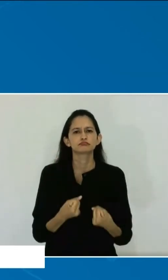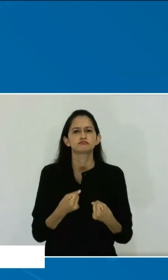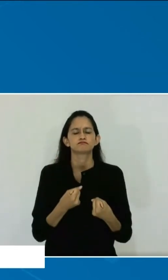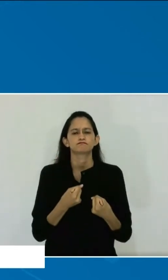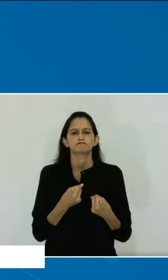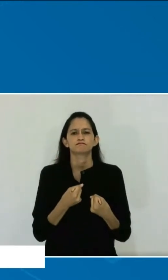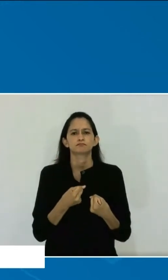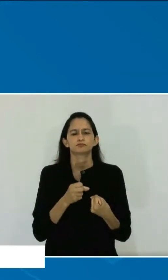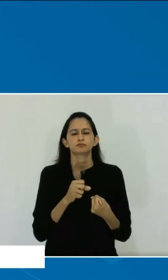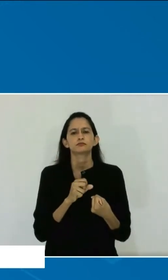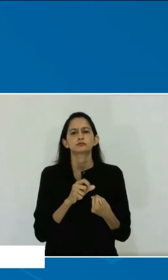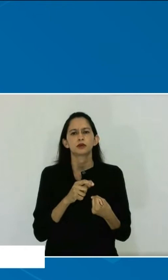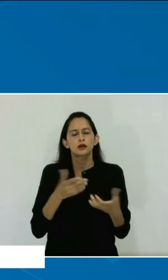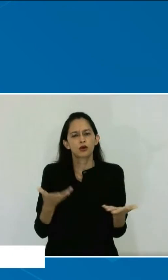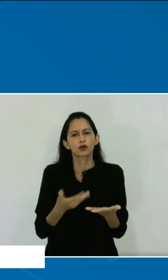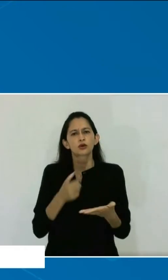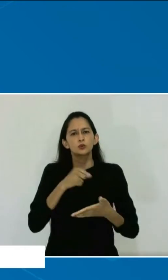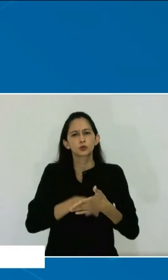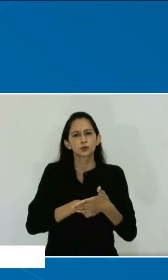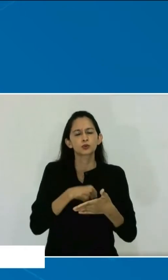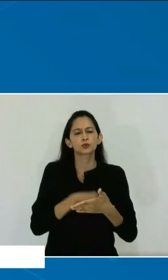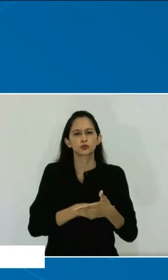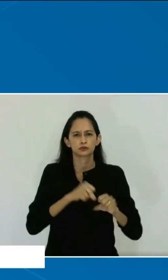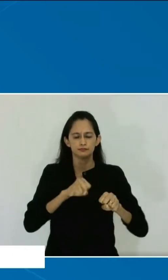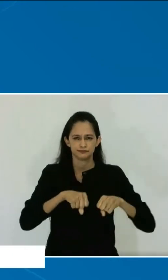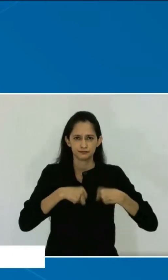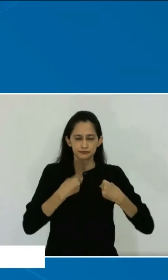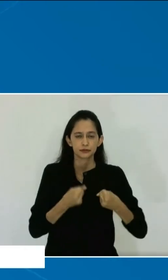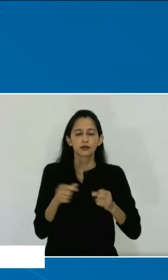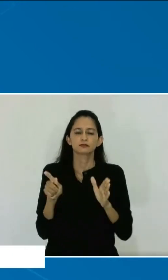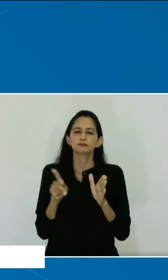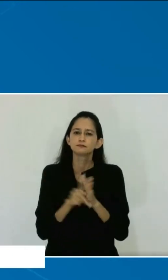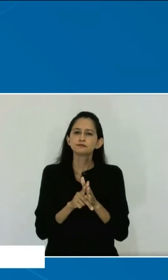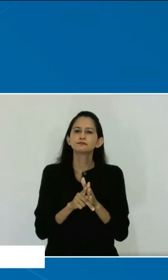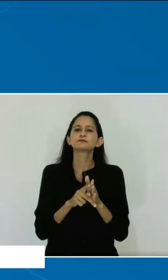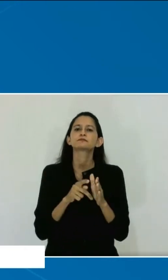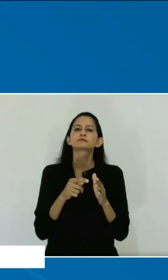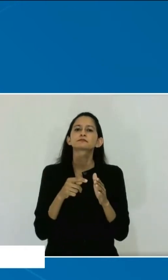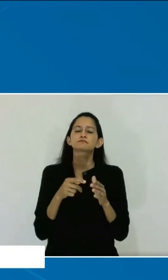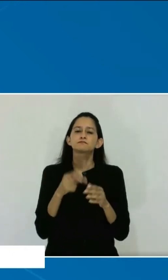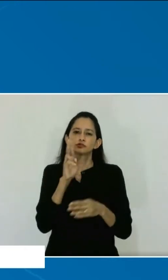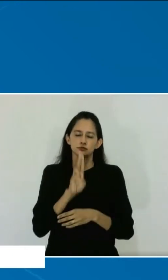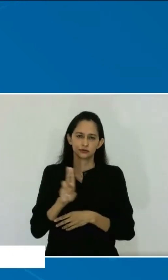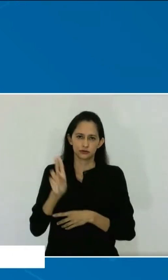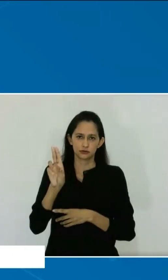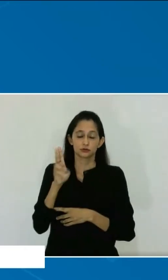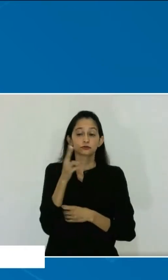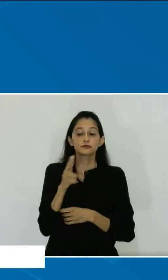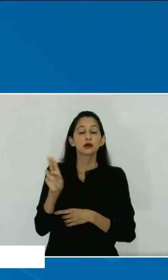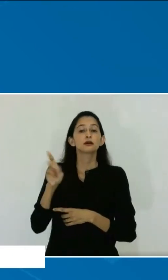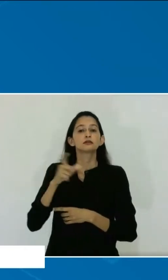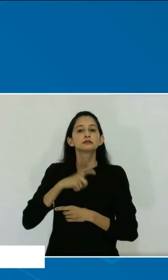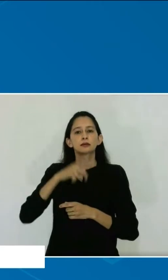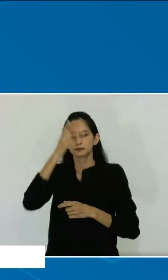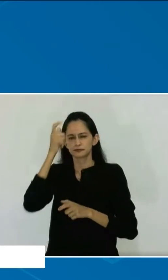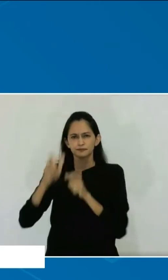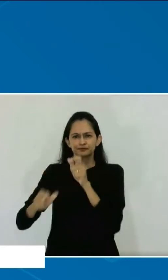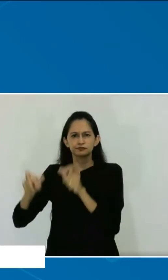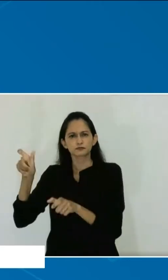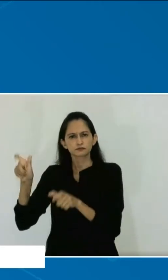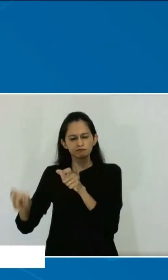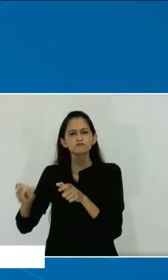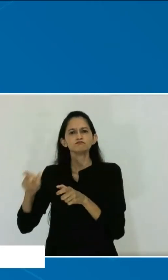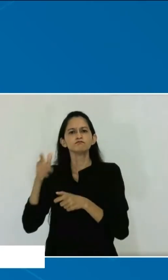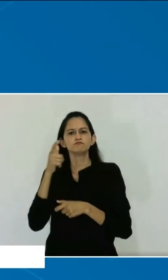alma nessa luta. Como é próprio da universidade, né? A universidade é feita de pessoas muito